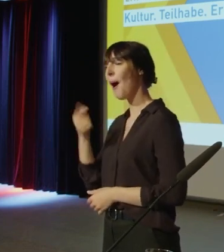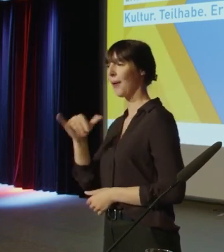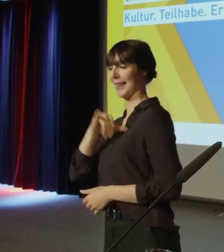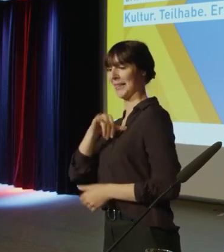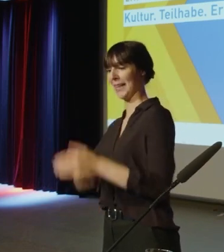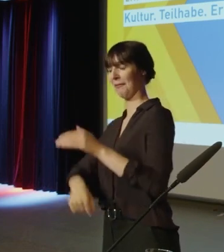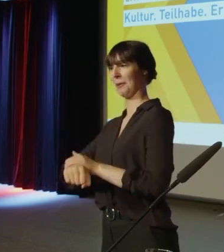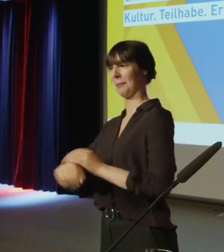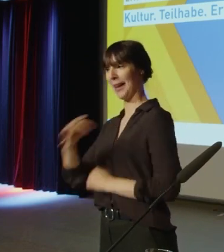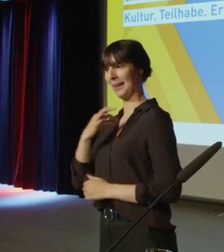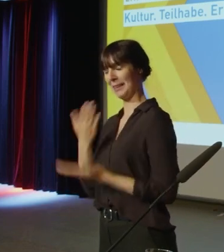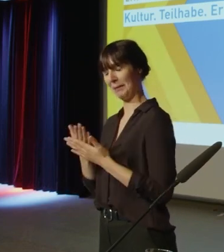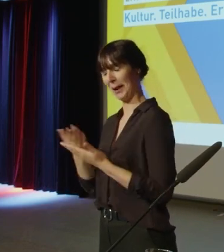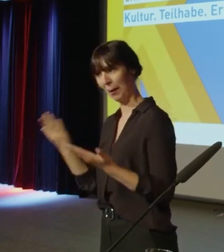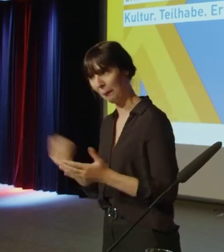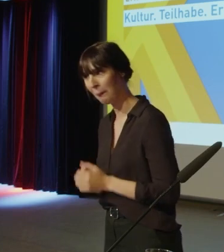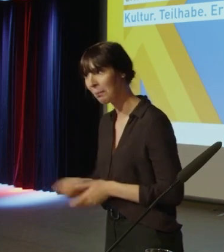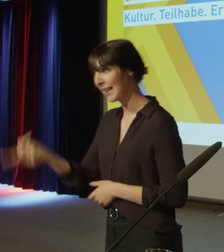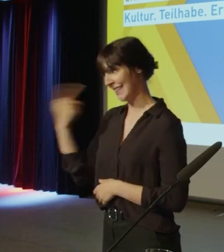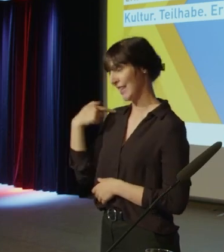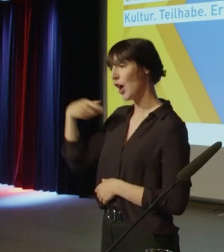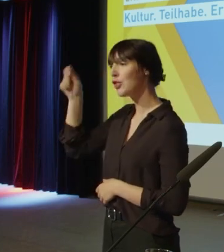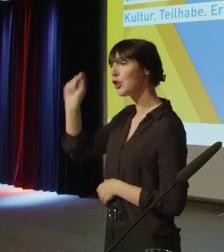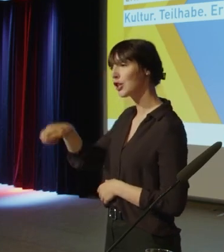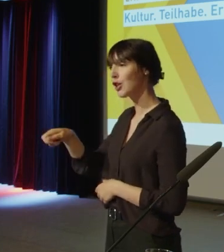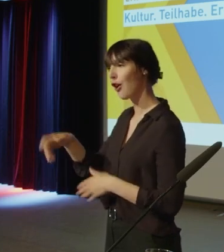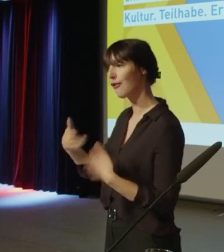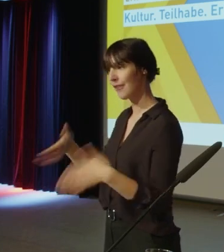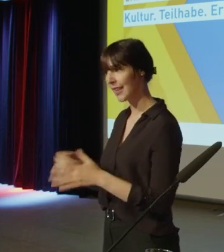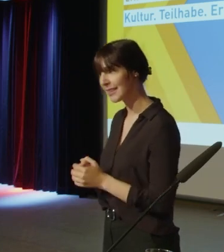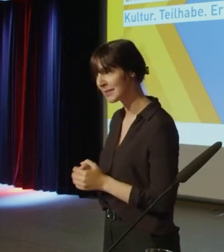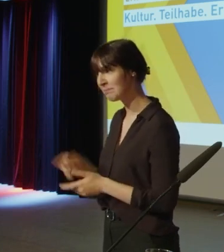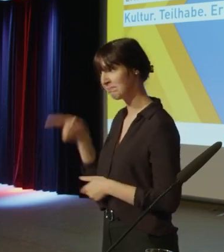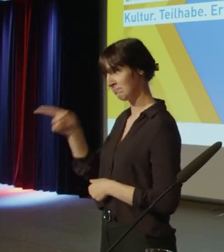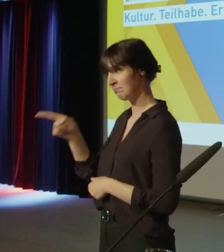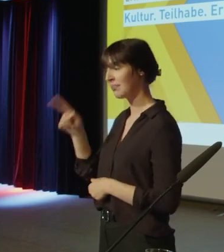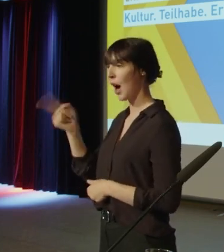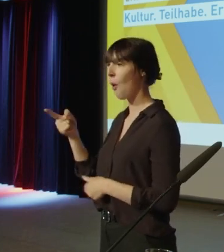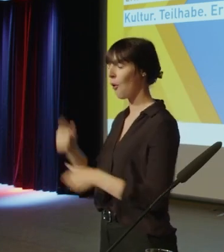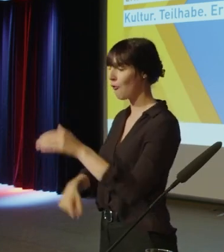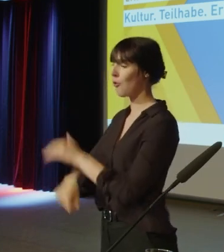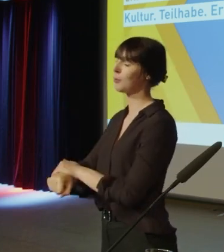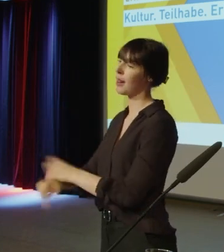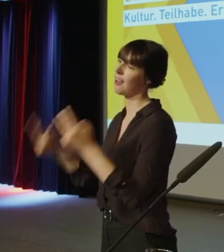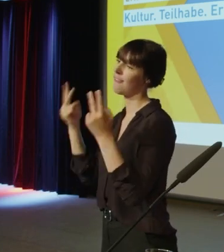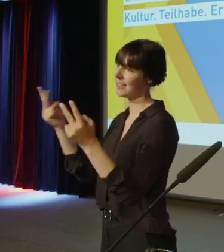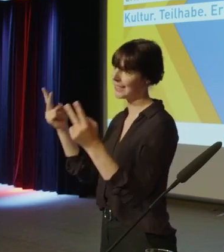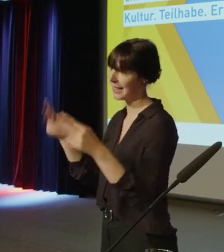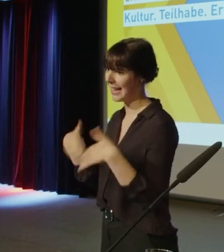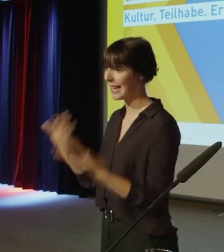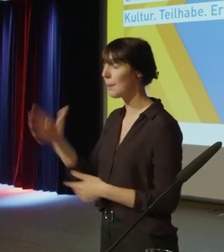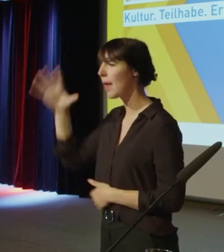Schauspielhaus in Düsseldorf, wo das Feuilleton eine große Rolle spielt. Und die haben einen Abend gemacht, Glaube, Liebe,